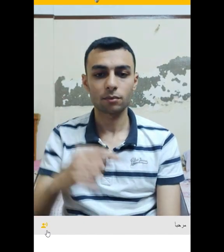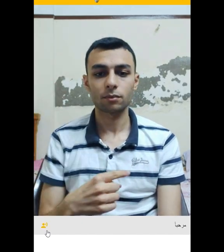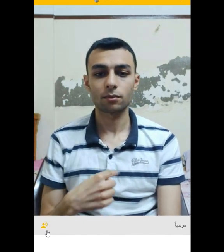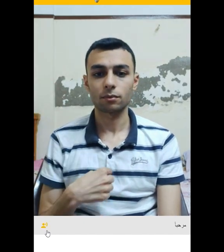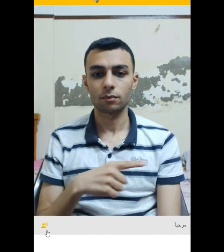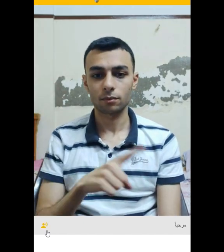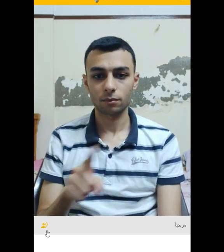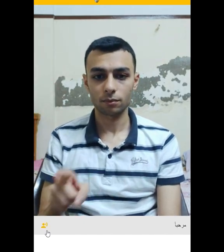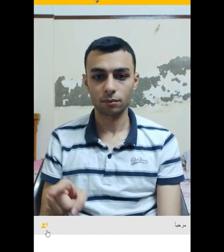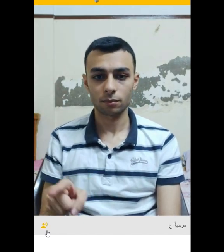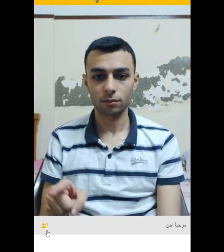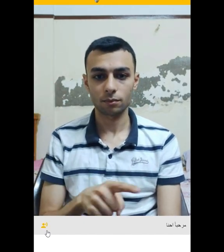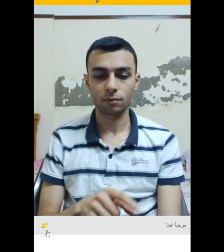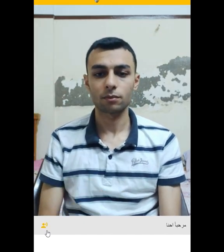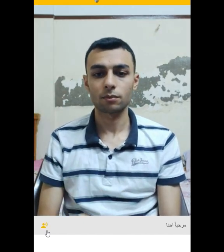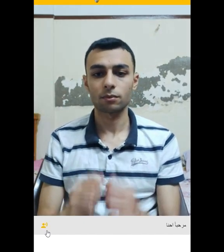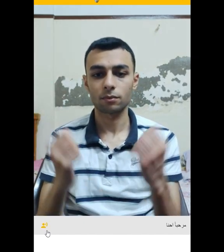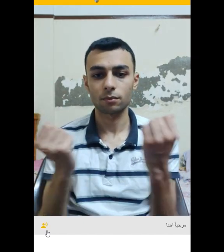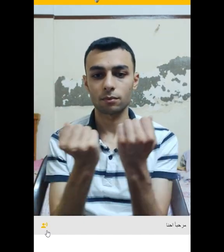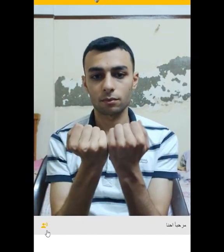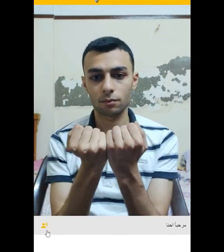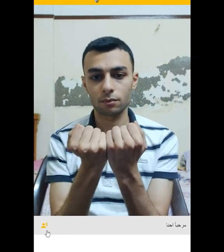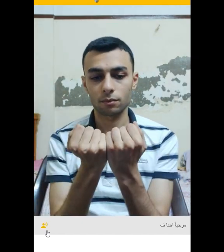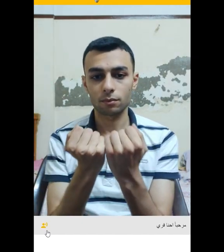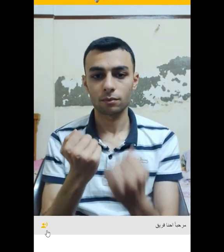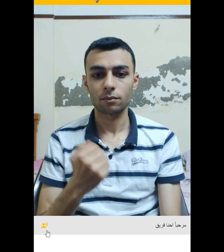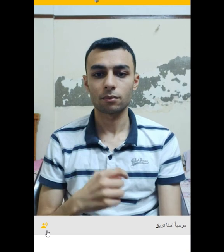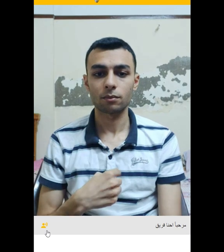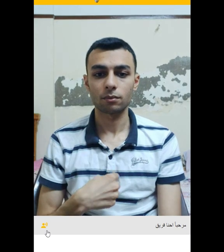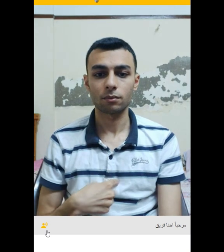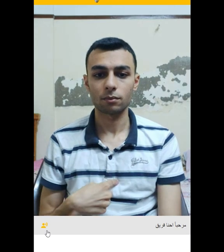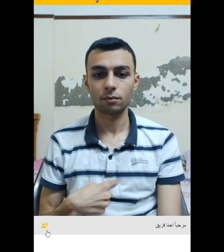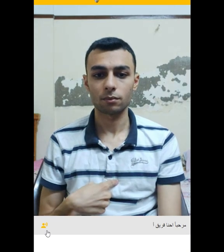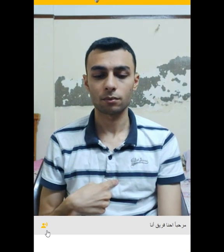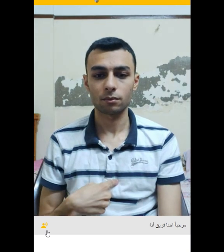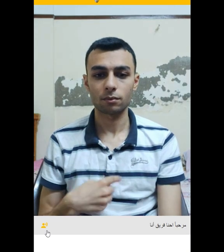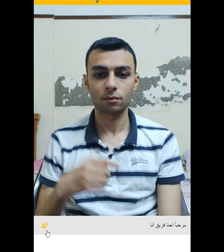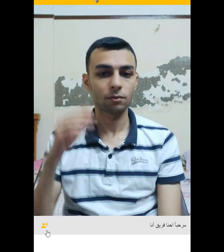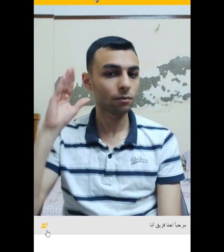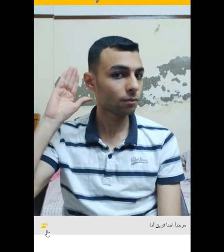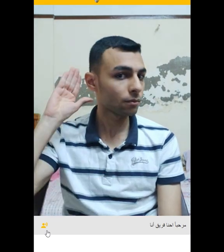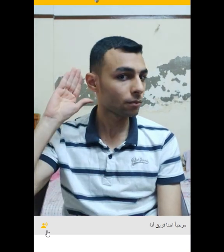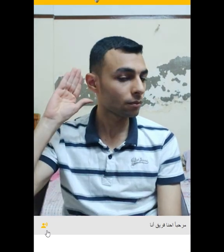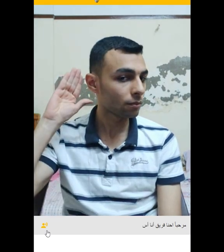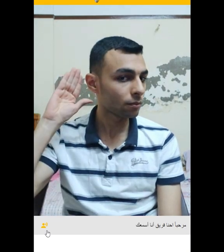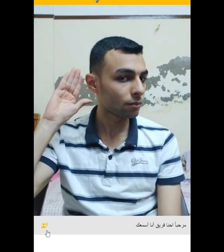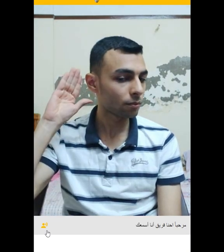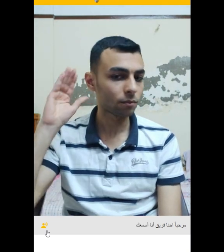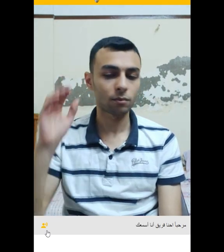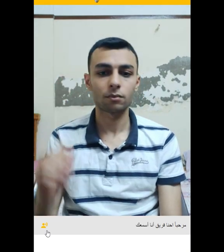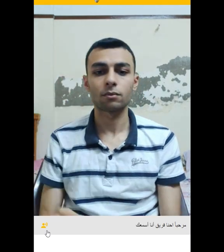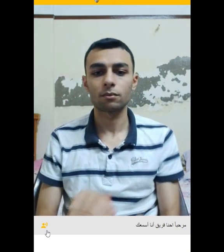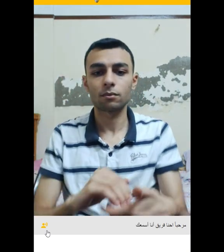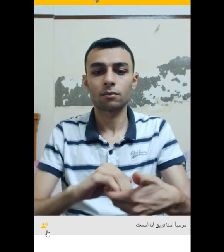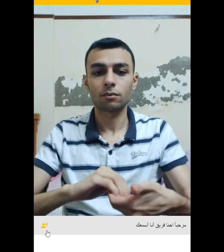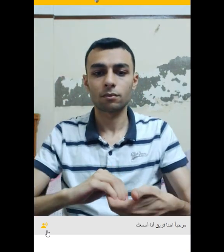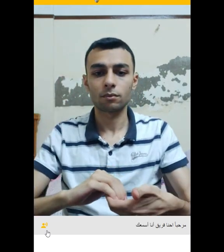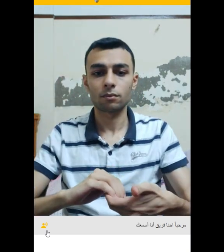مرحباً إحنا فريق أنا أسمعك